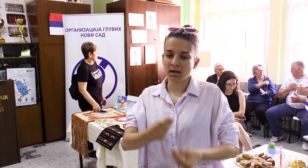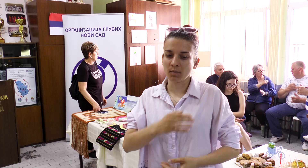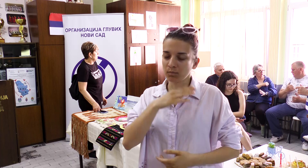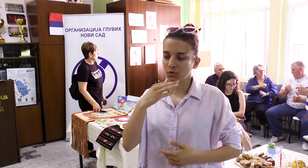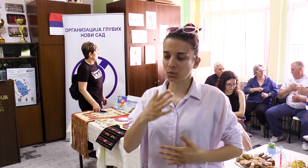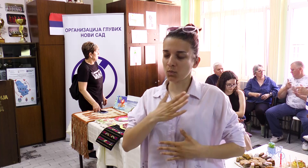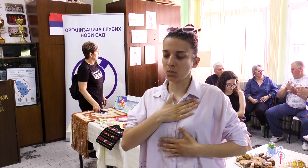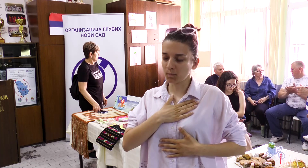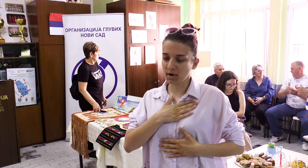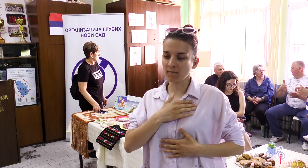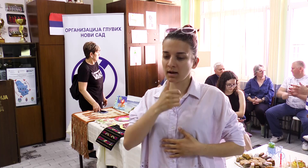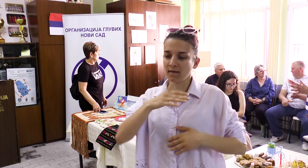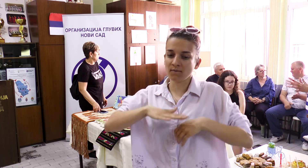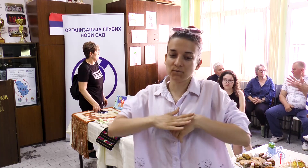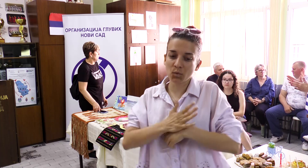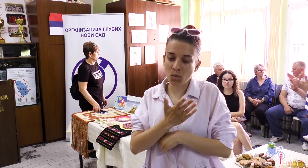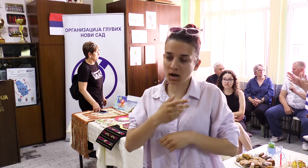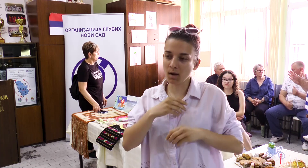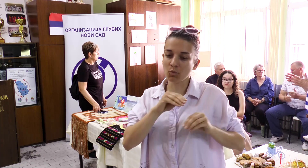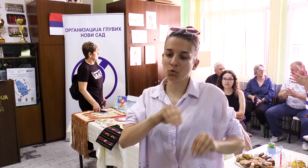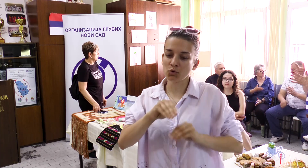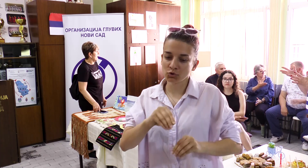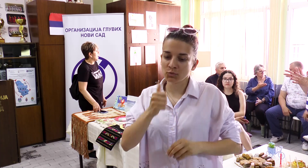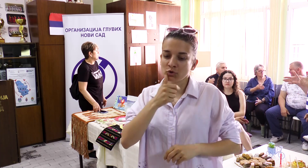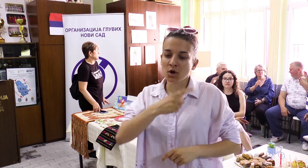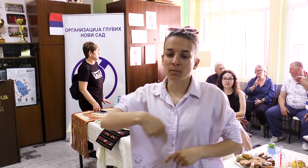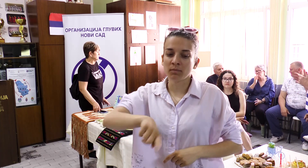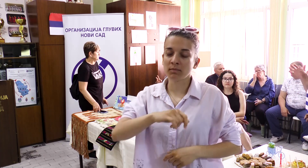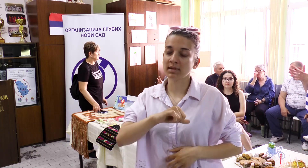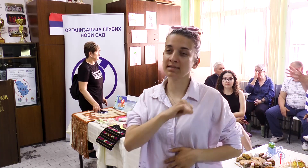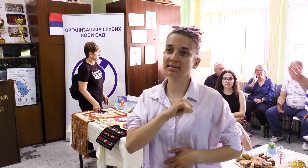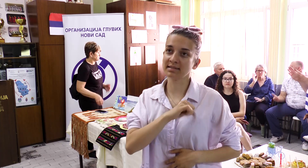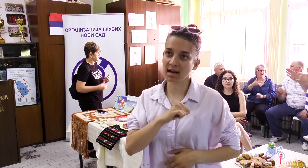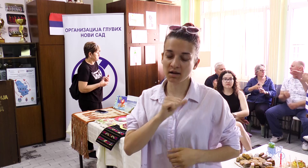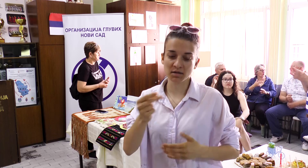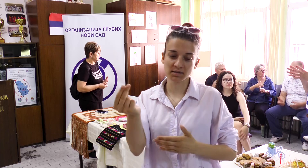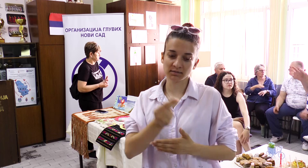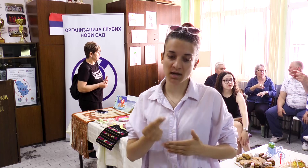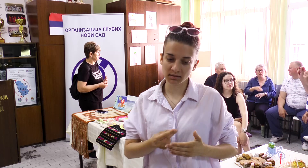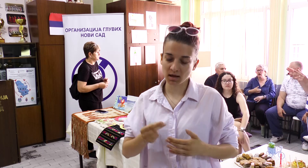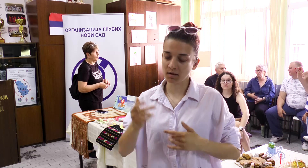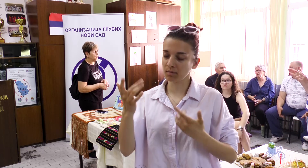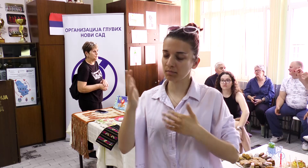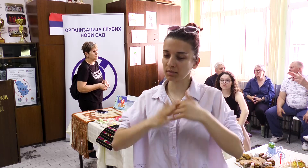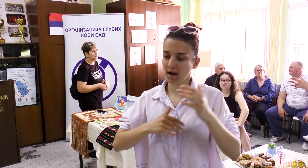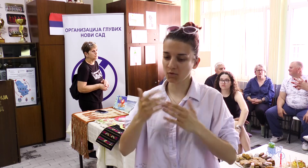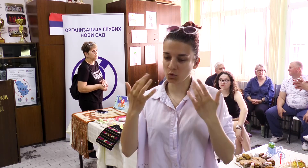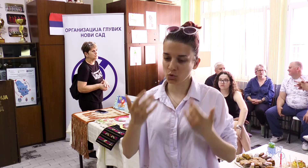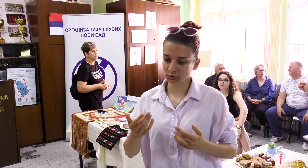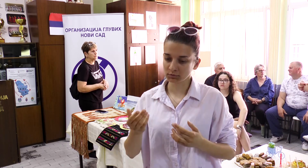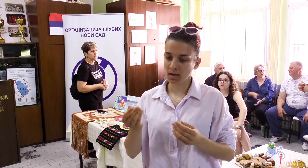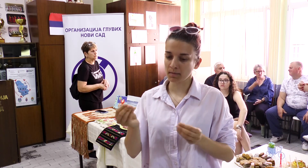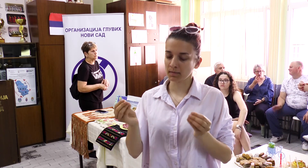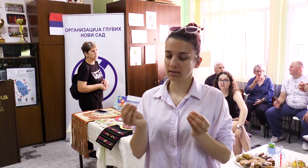iznenađena i drago mi je da im puno ljubavi i volje, kako bih naučila decu koja su zainteresovana za